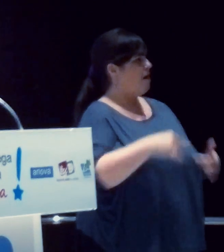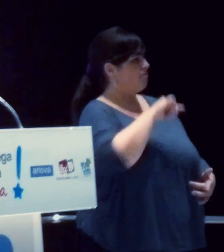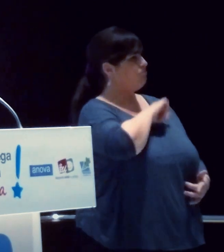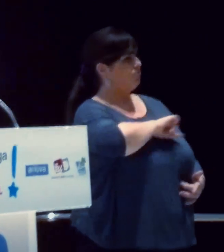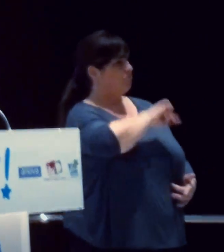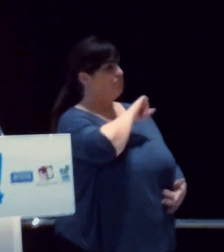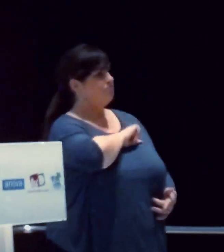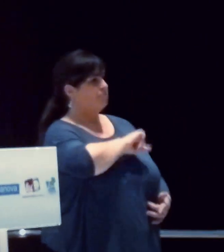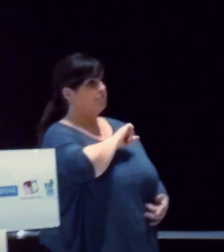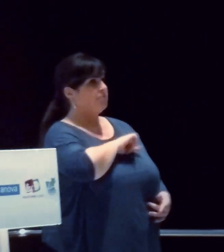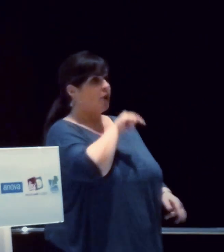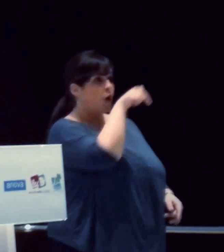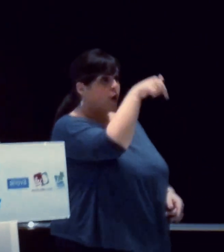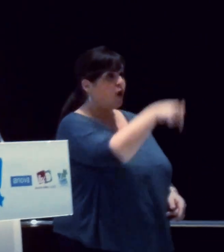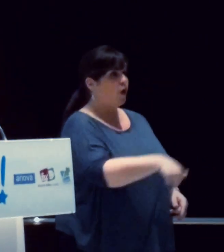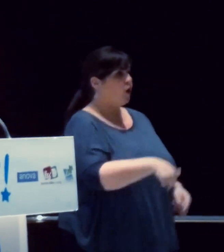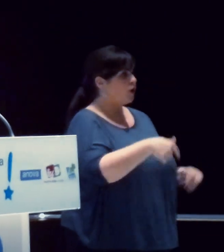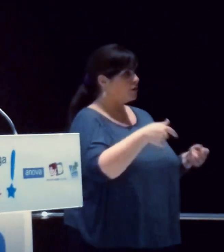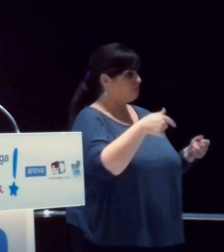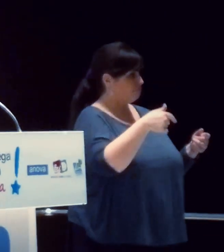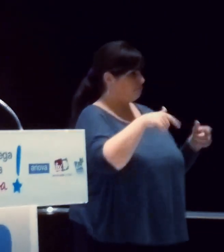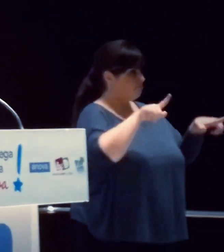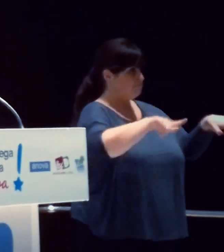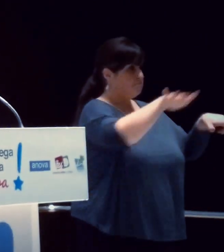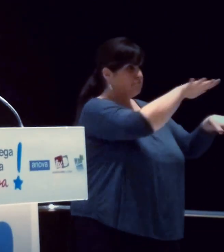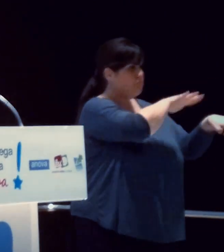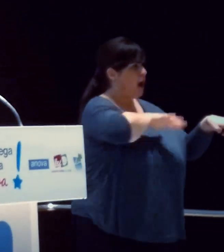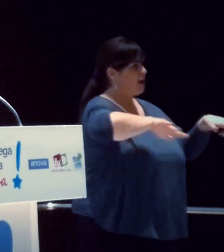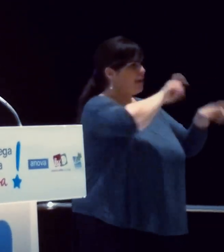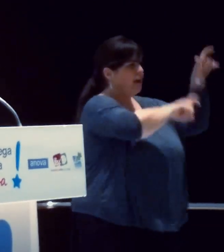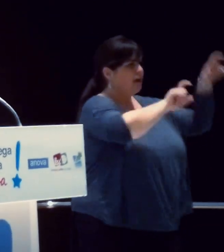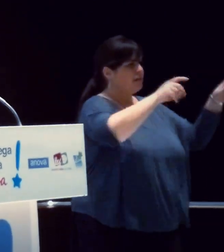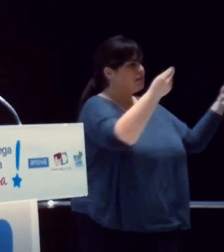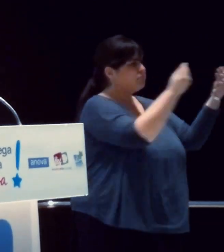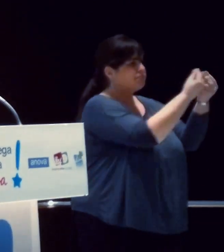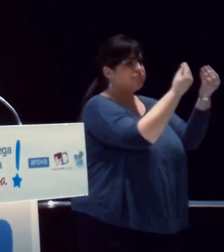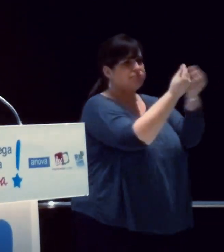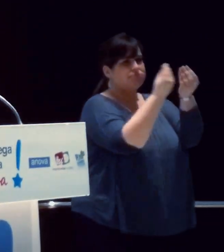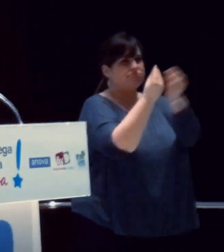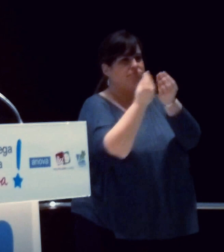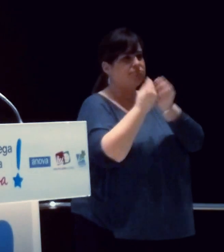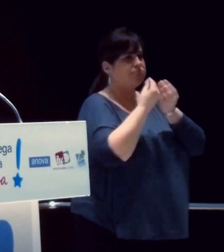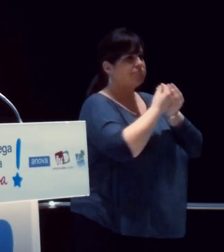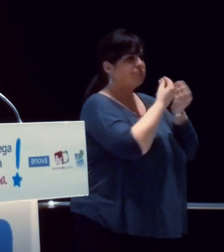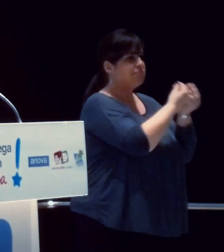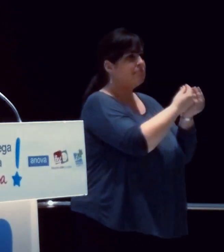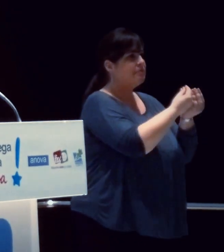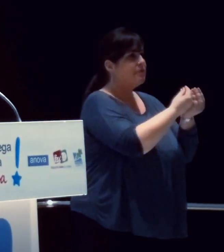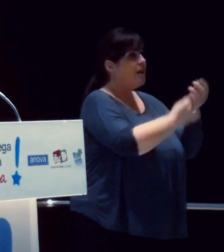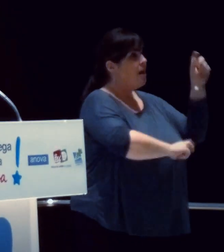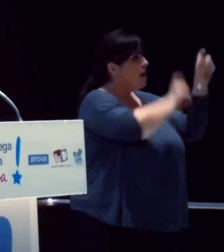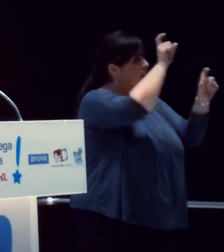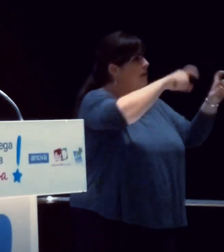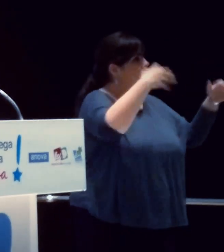E hoxe neste espazo ateigado de xente de ben, de cidadán do